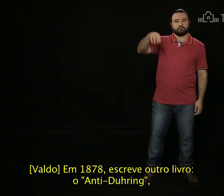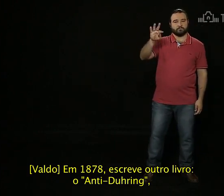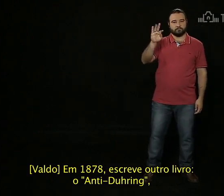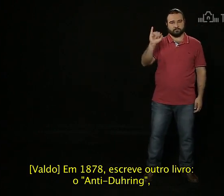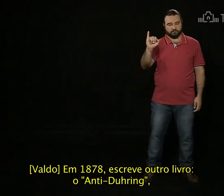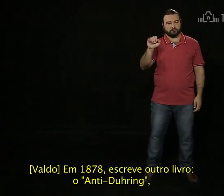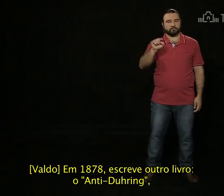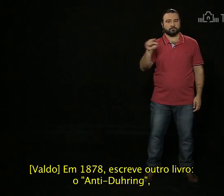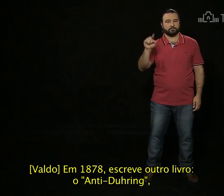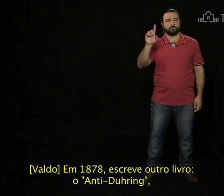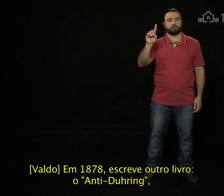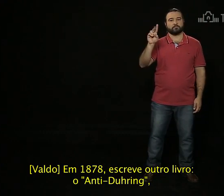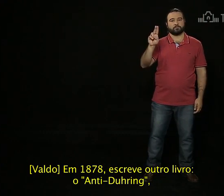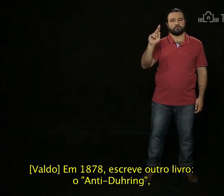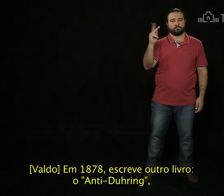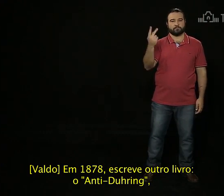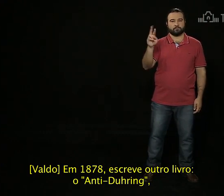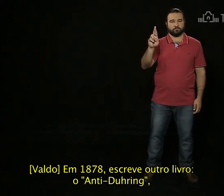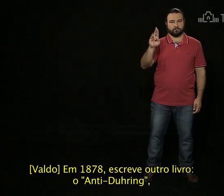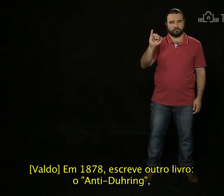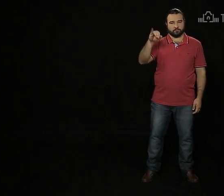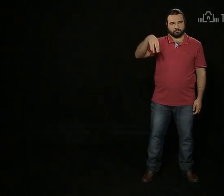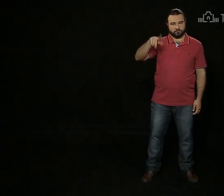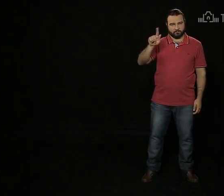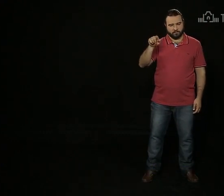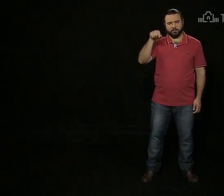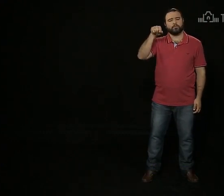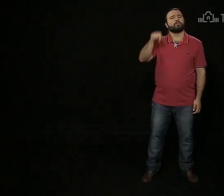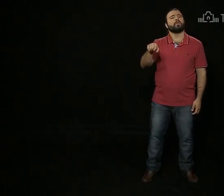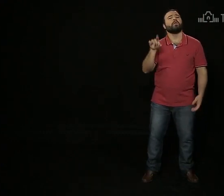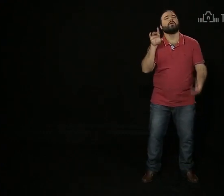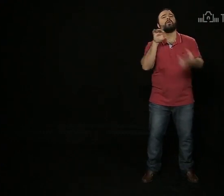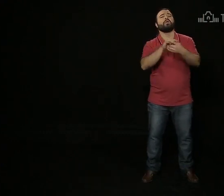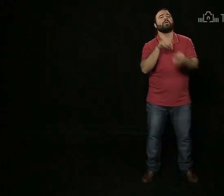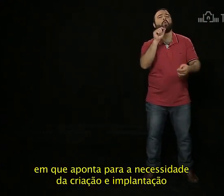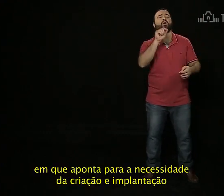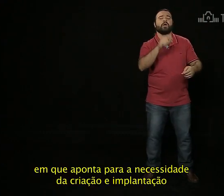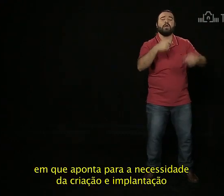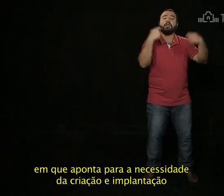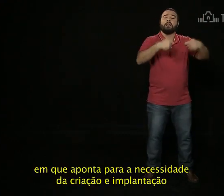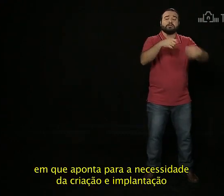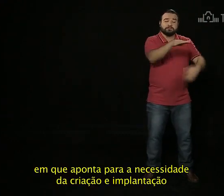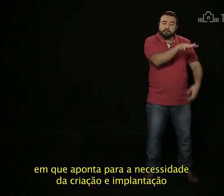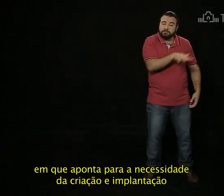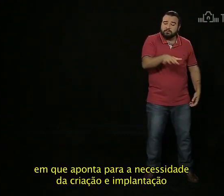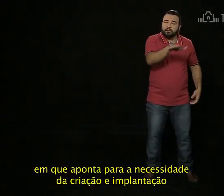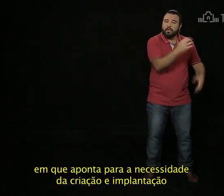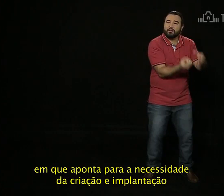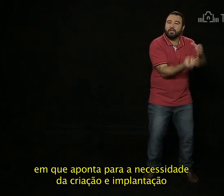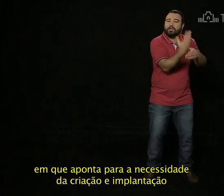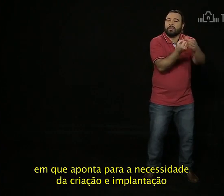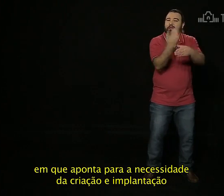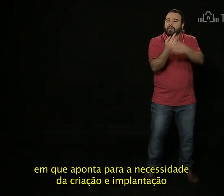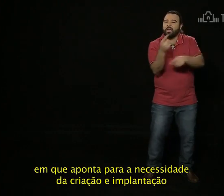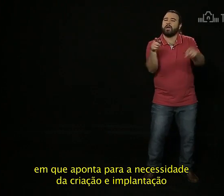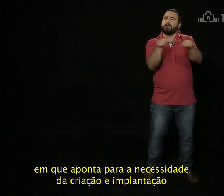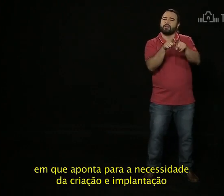Antidurin em que aponta para a necessidade da criação